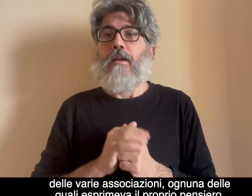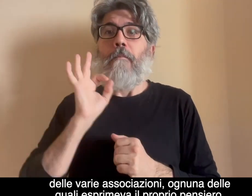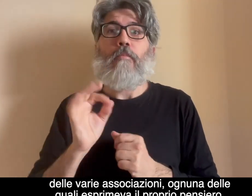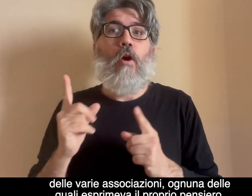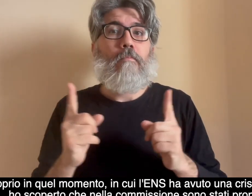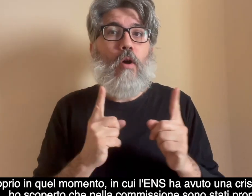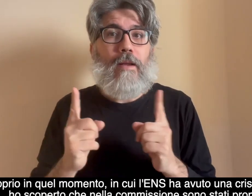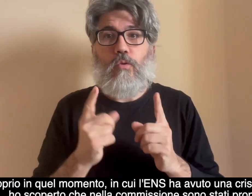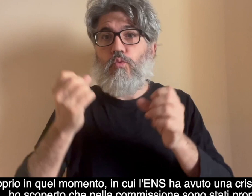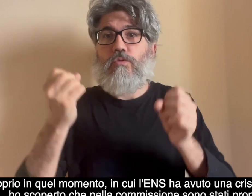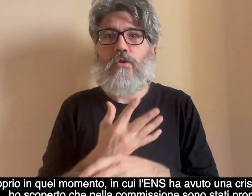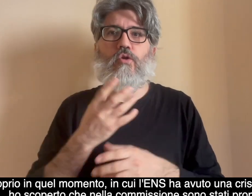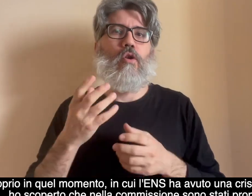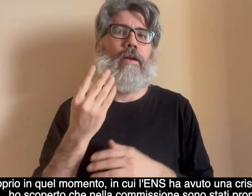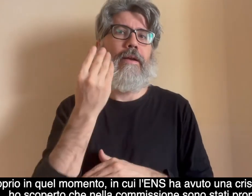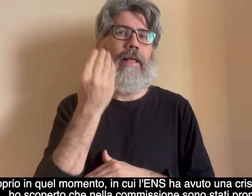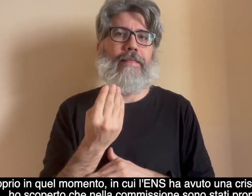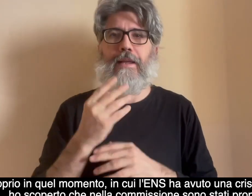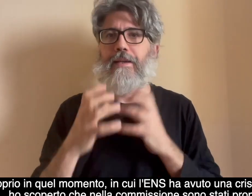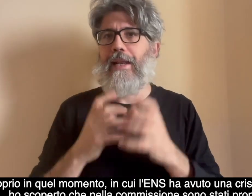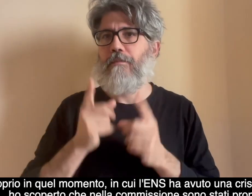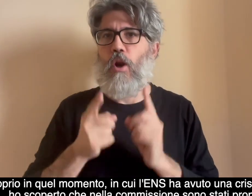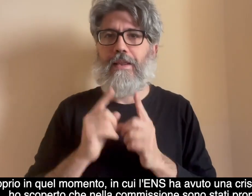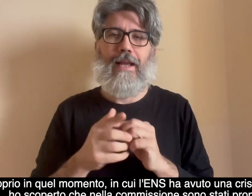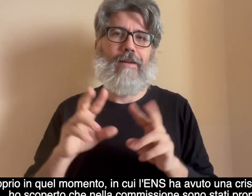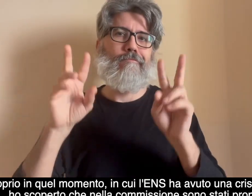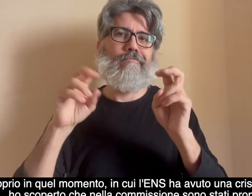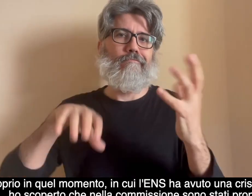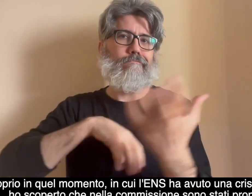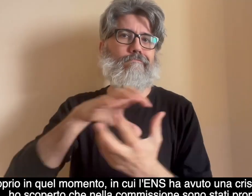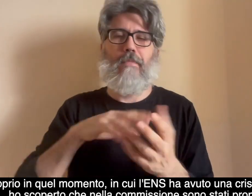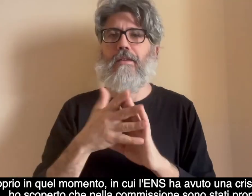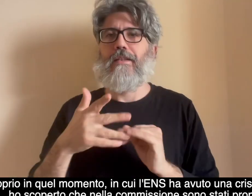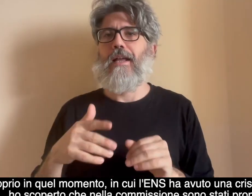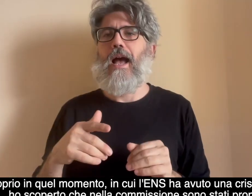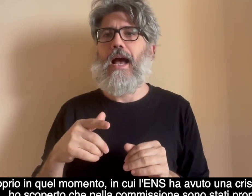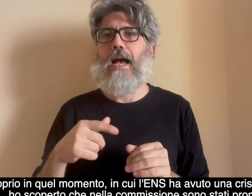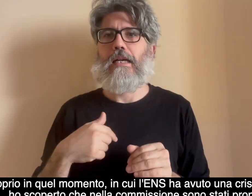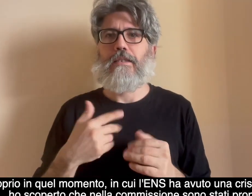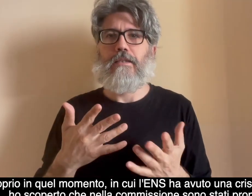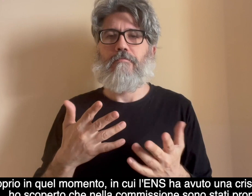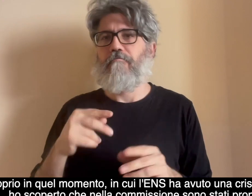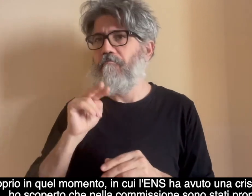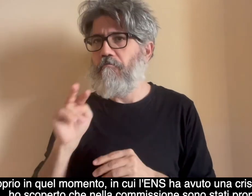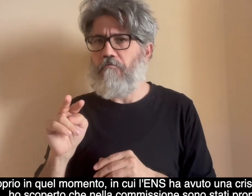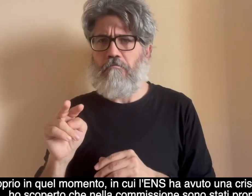proprio in quel momento in cui lance ha avuto una crisi politica ho scoperto guardando per caso